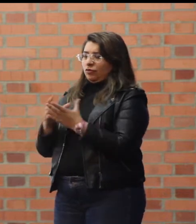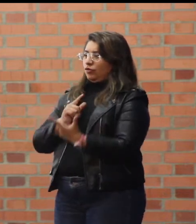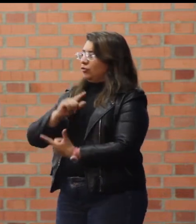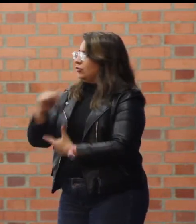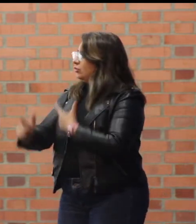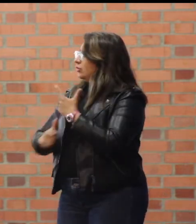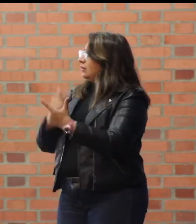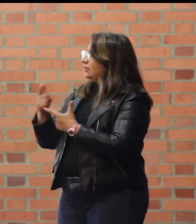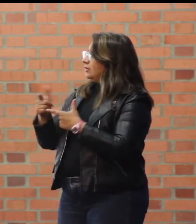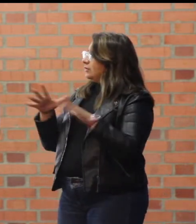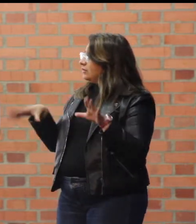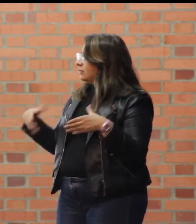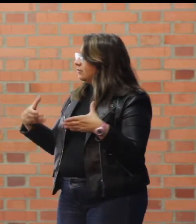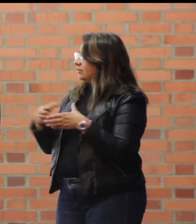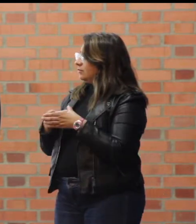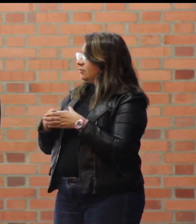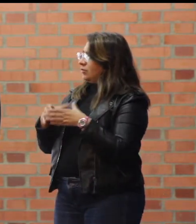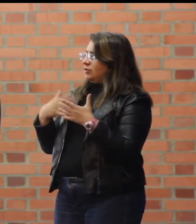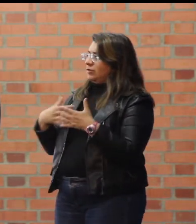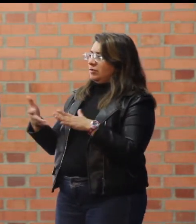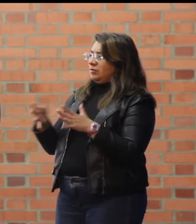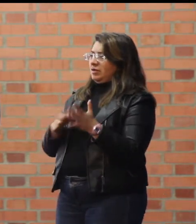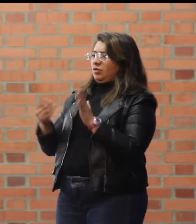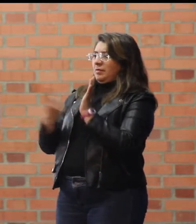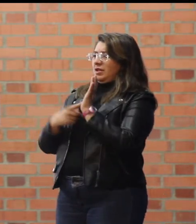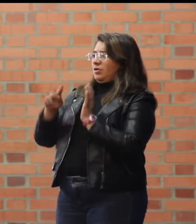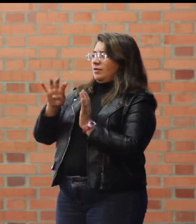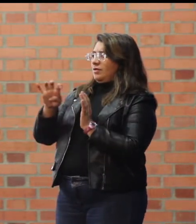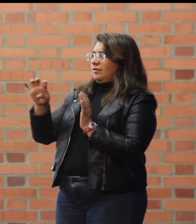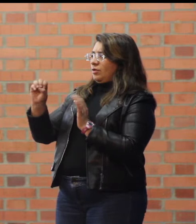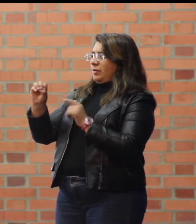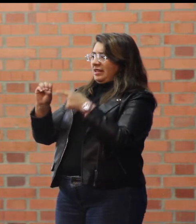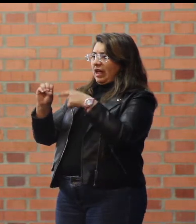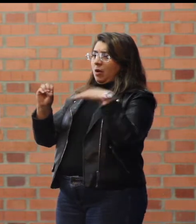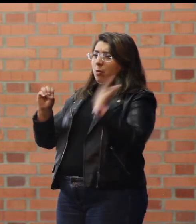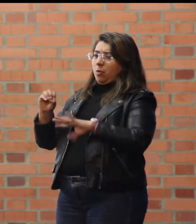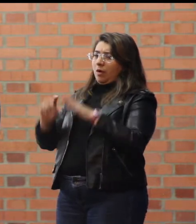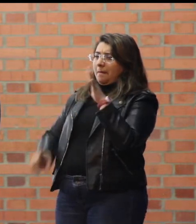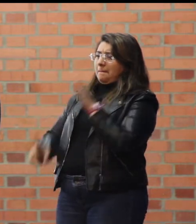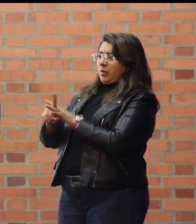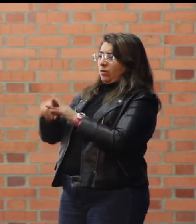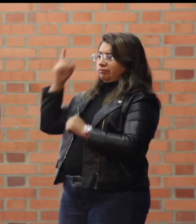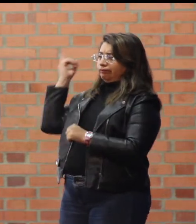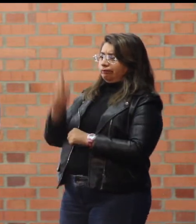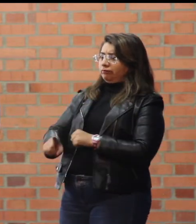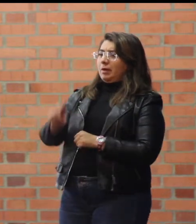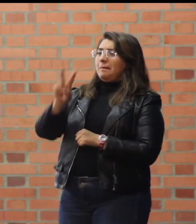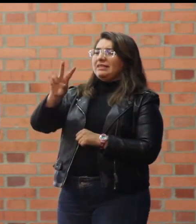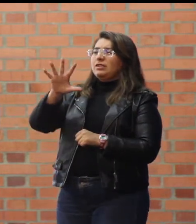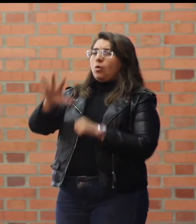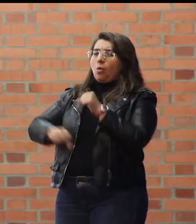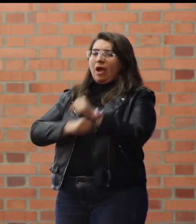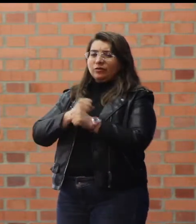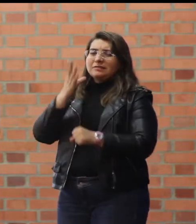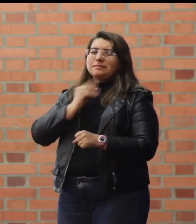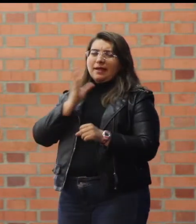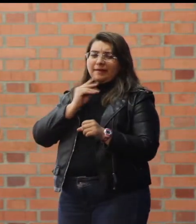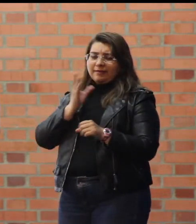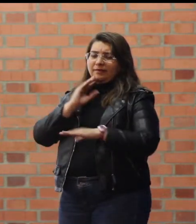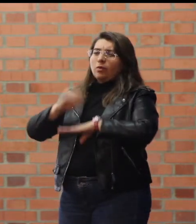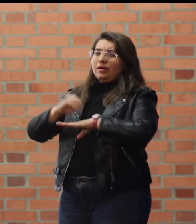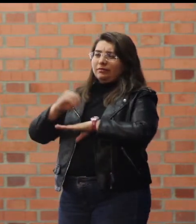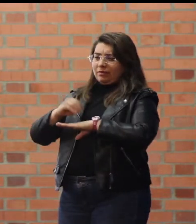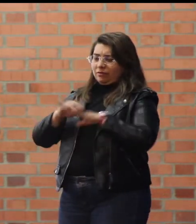fundado en la década de los 90 ya casi cumplimos 25 años de trayectoria y